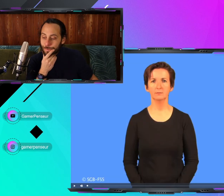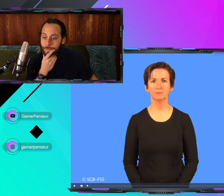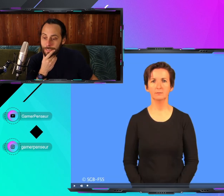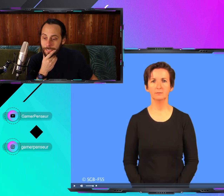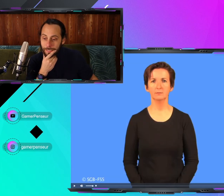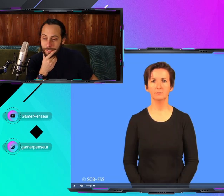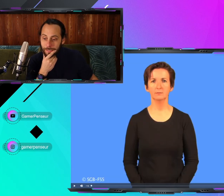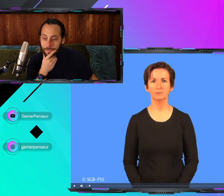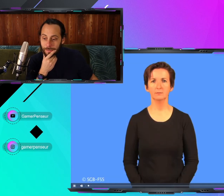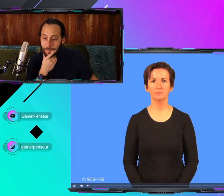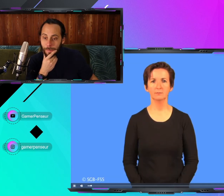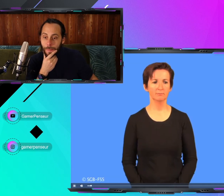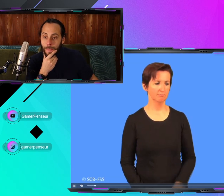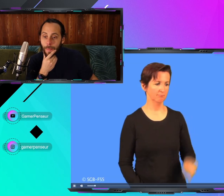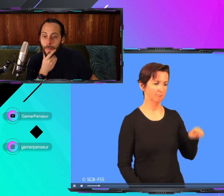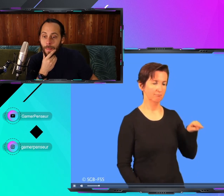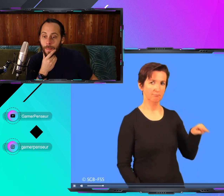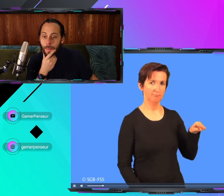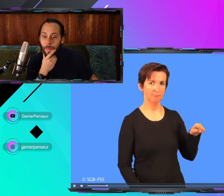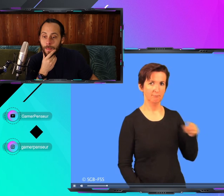Vérification.